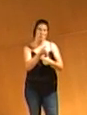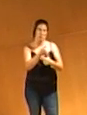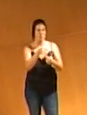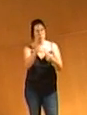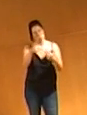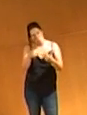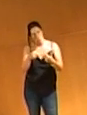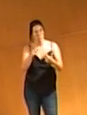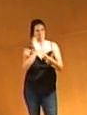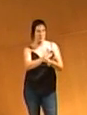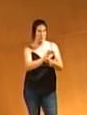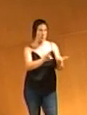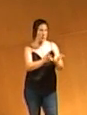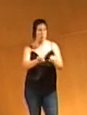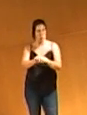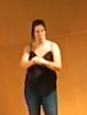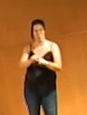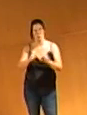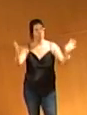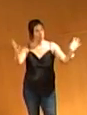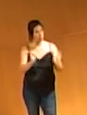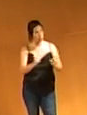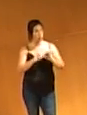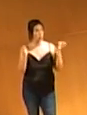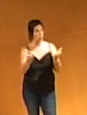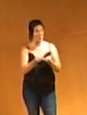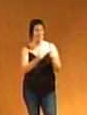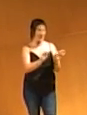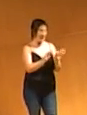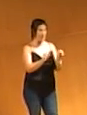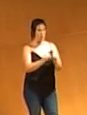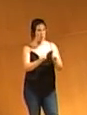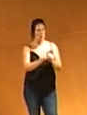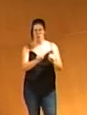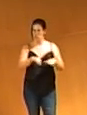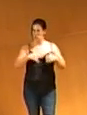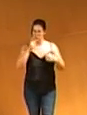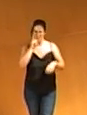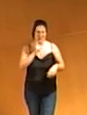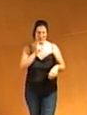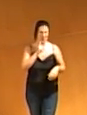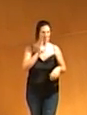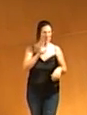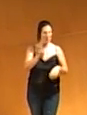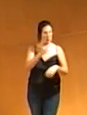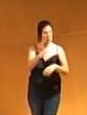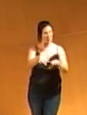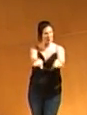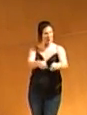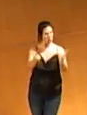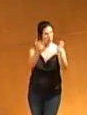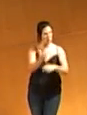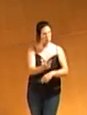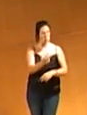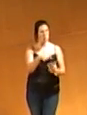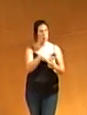J'ai interrogé, on a fait des réunions avec la fratrie d'une des jeunes femmes du livre, la fratrie d'Aurore. Donc, il y a ces trois frères qui